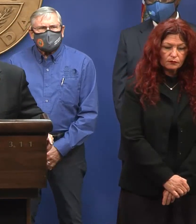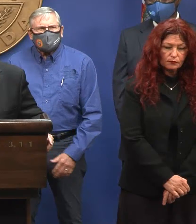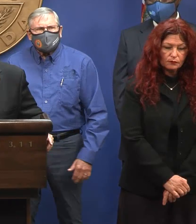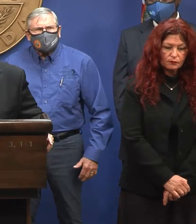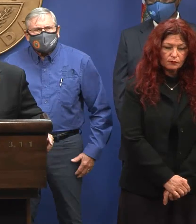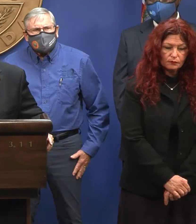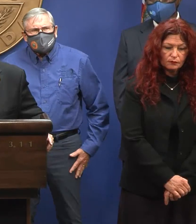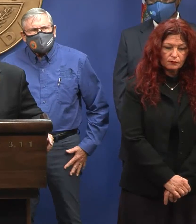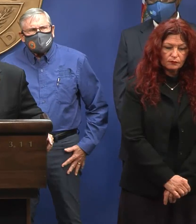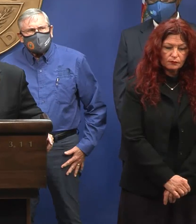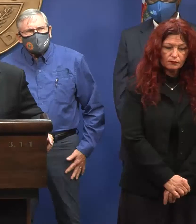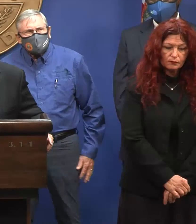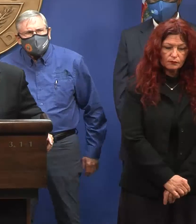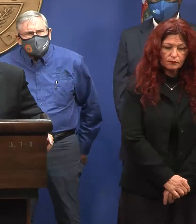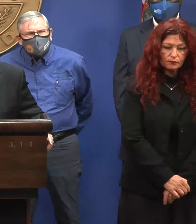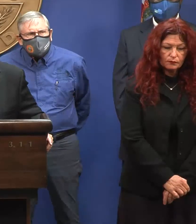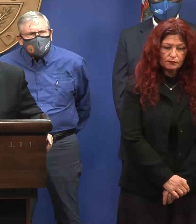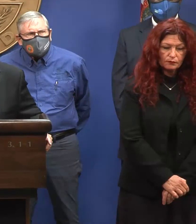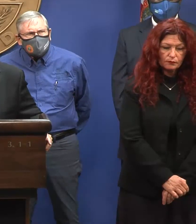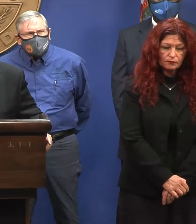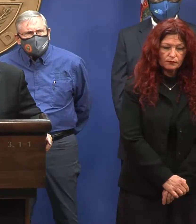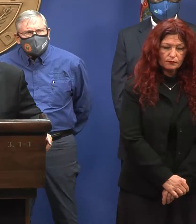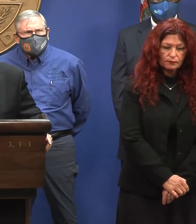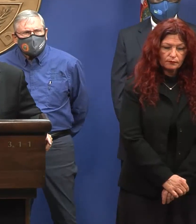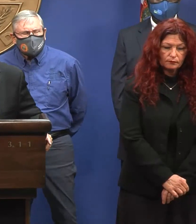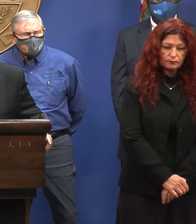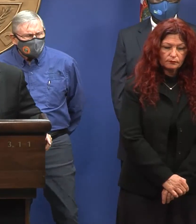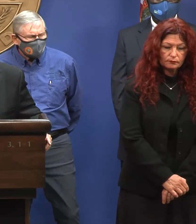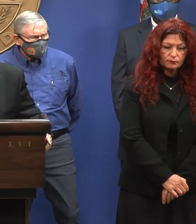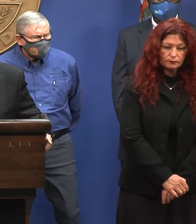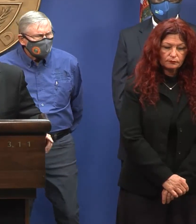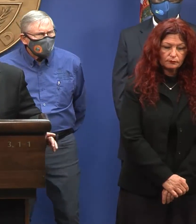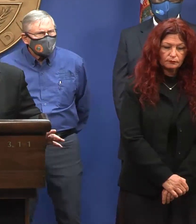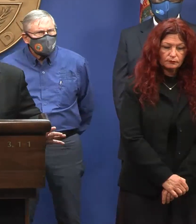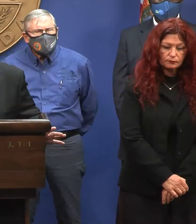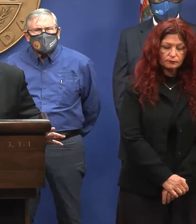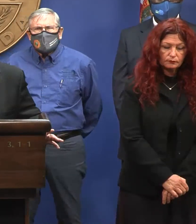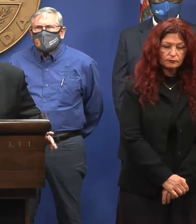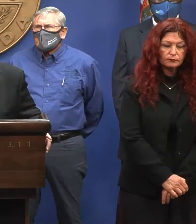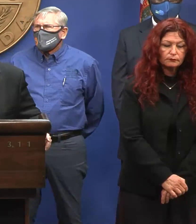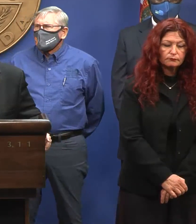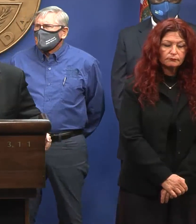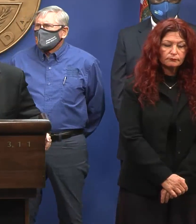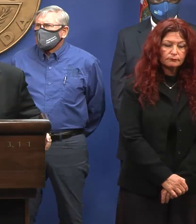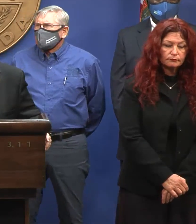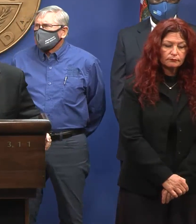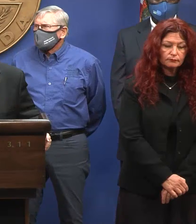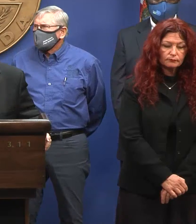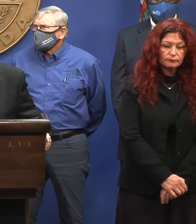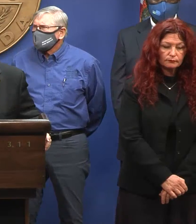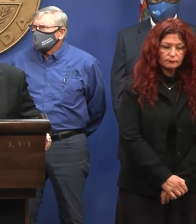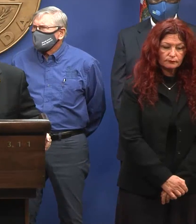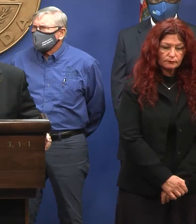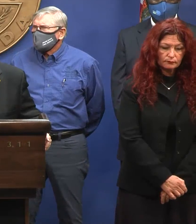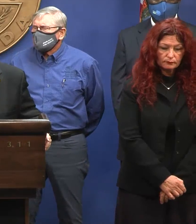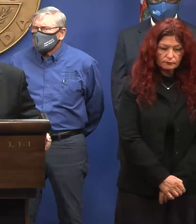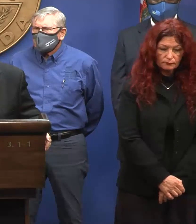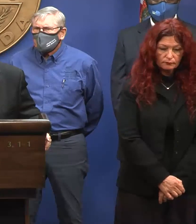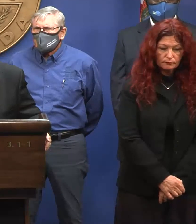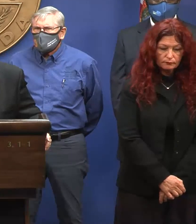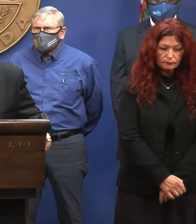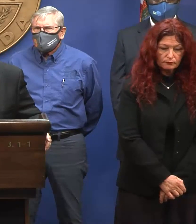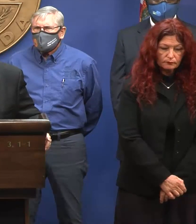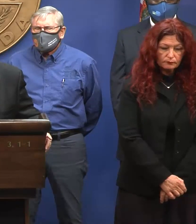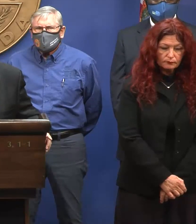ir y comprar las cosas necesarias para que pudiera tener las cosas que usted puede necesitar en caso de una emergencia o un